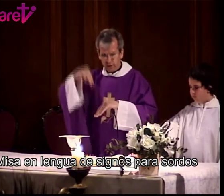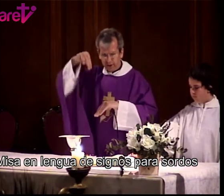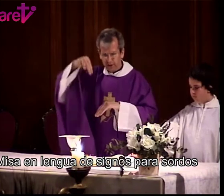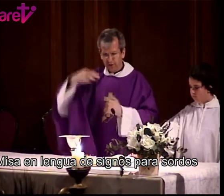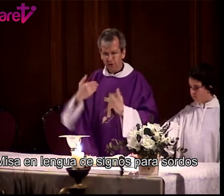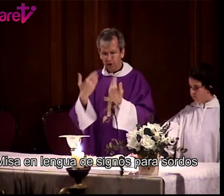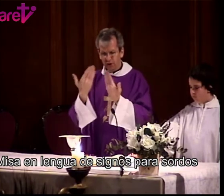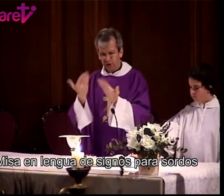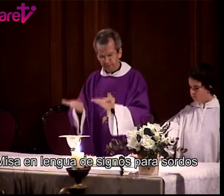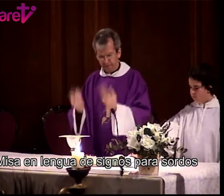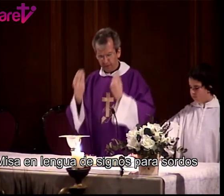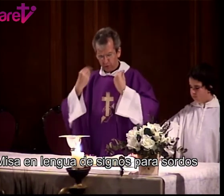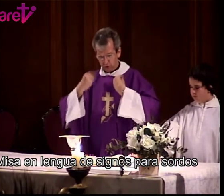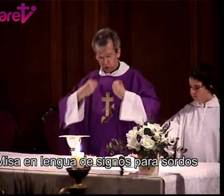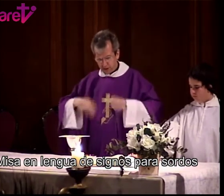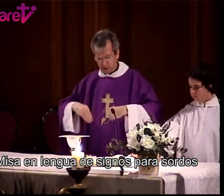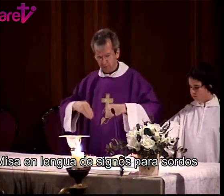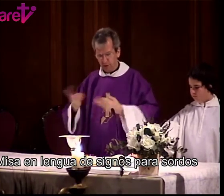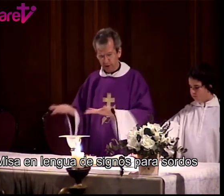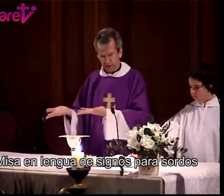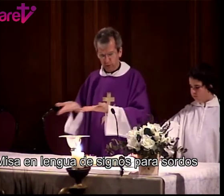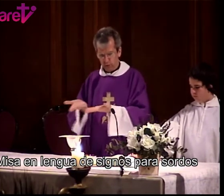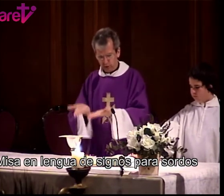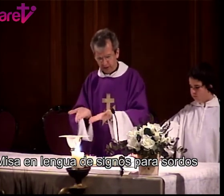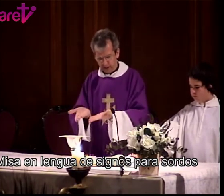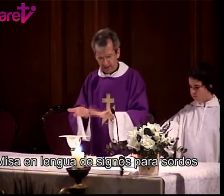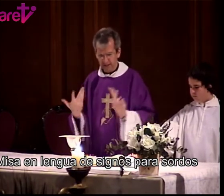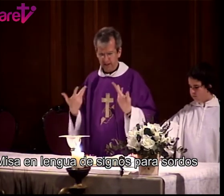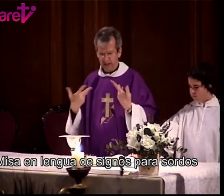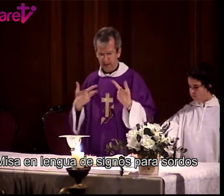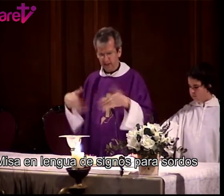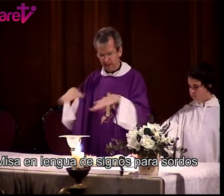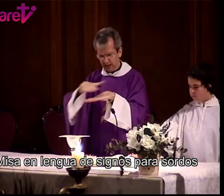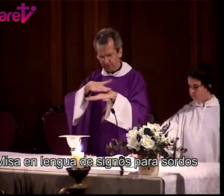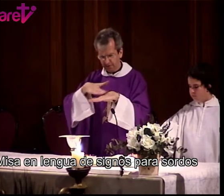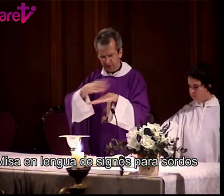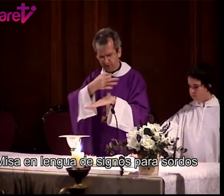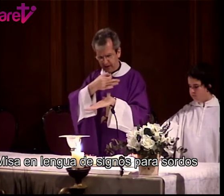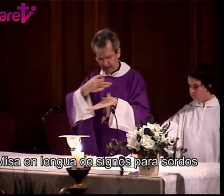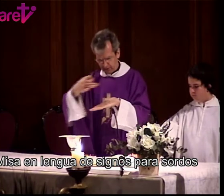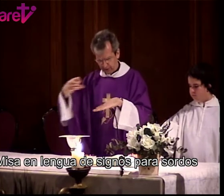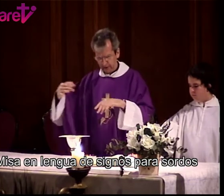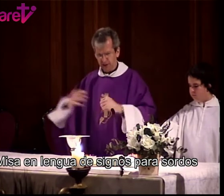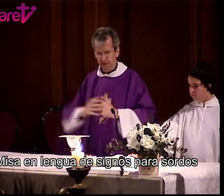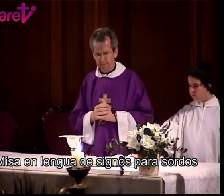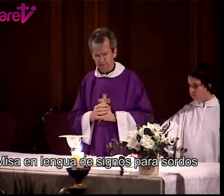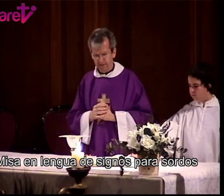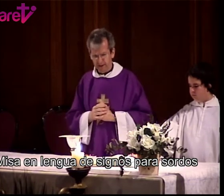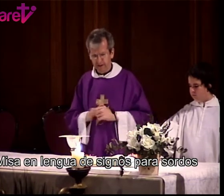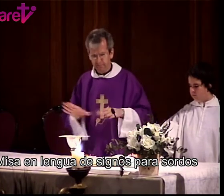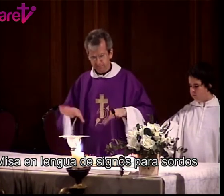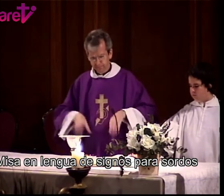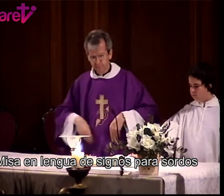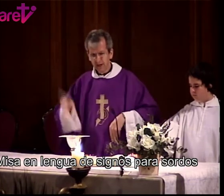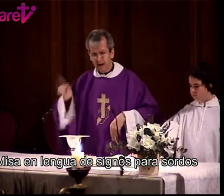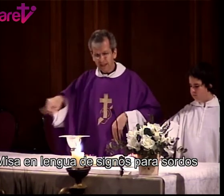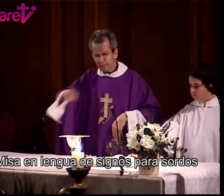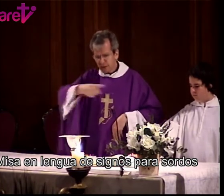resurrección, te ofrecemos lo mismo que tú nos entregaste, el sacrificio de la reconciliación perfecta. Acéptanos